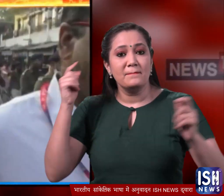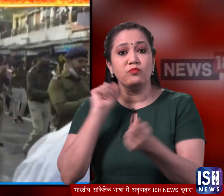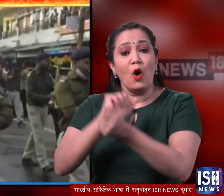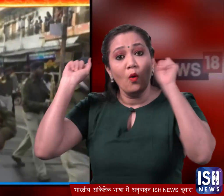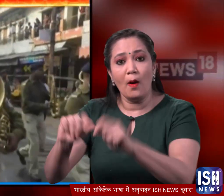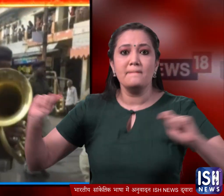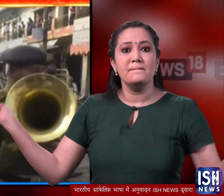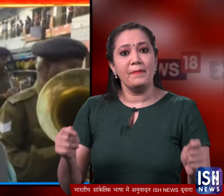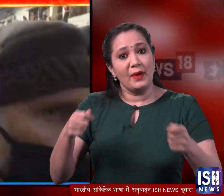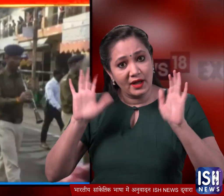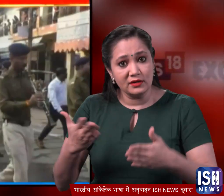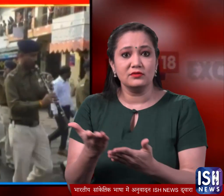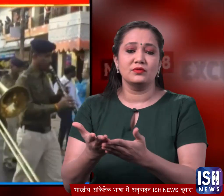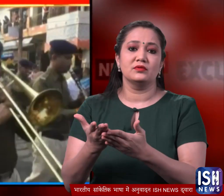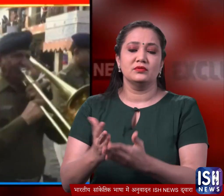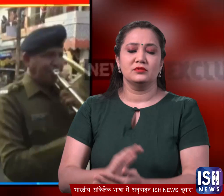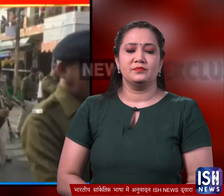दिया।